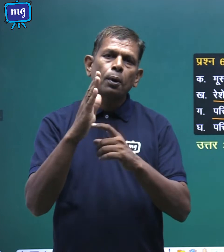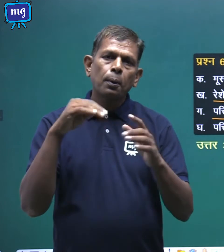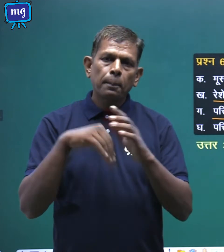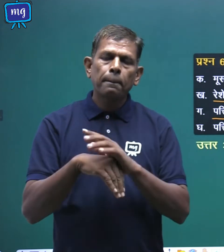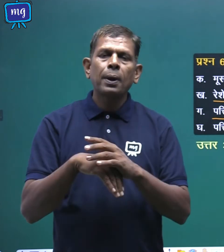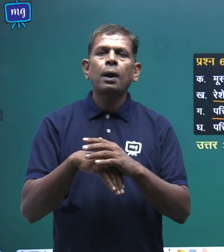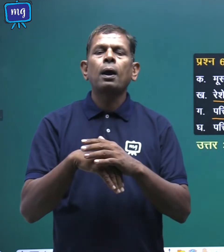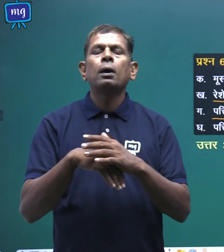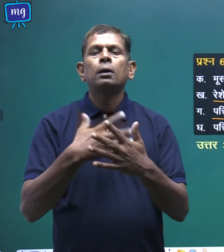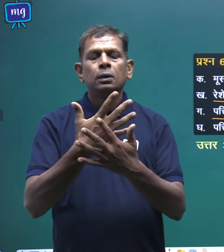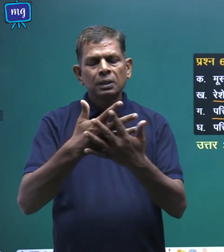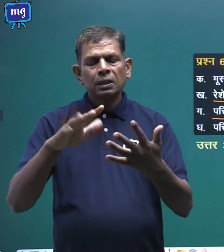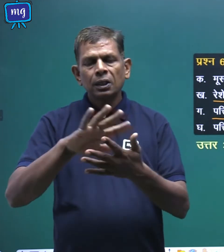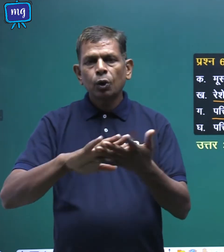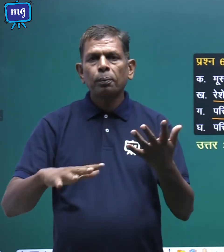जालिका रूपी